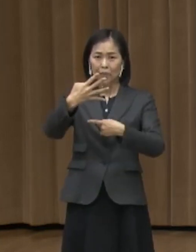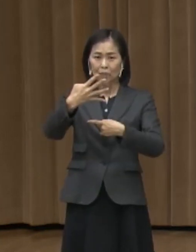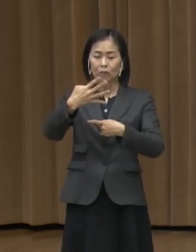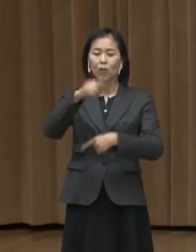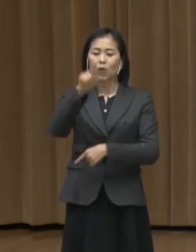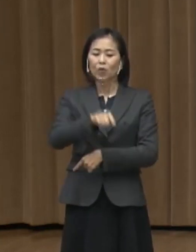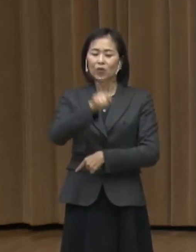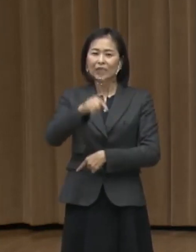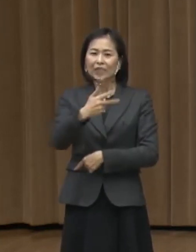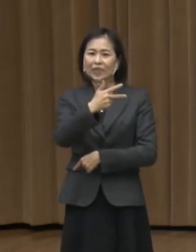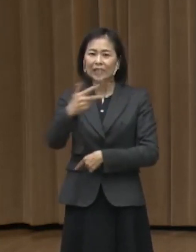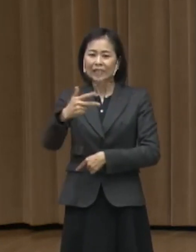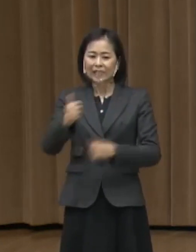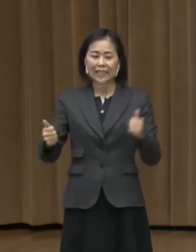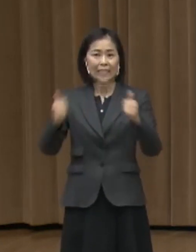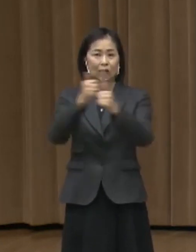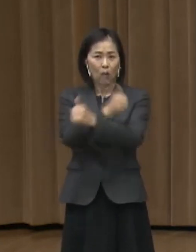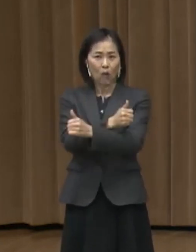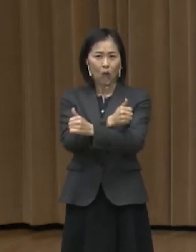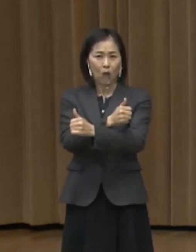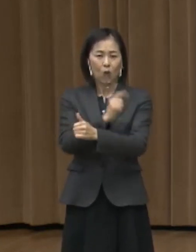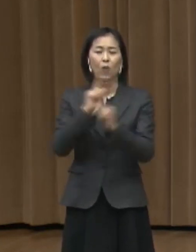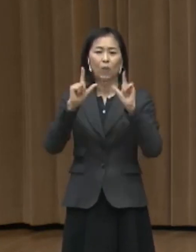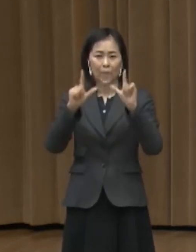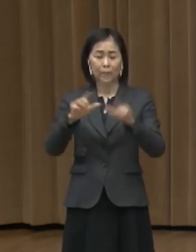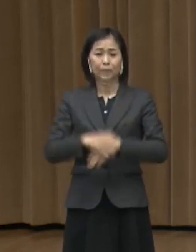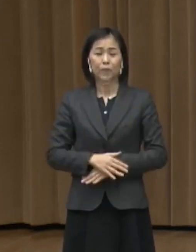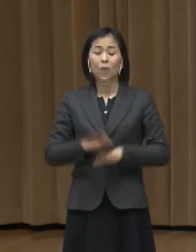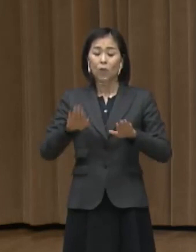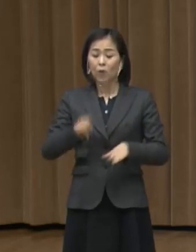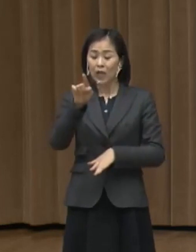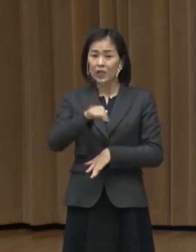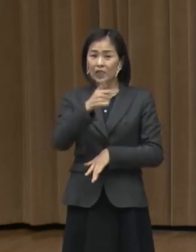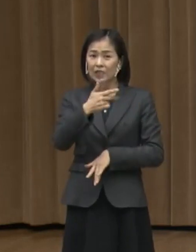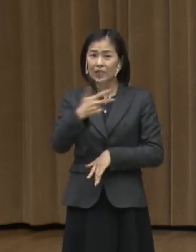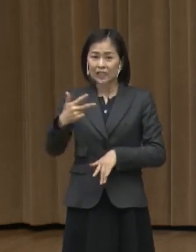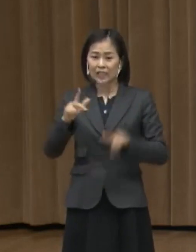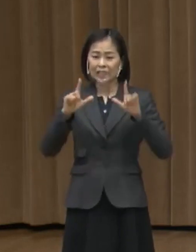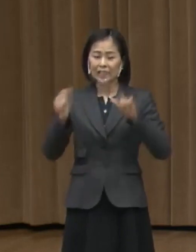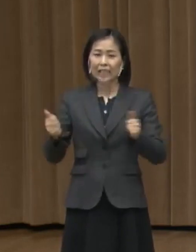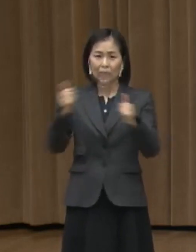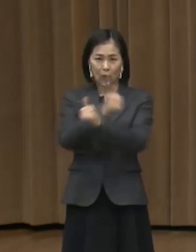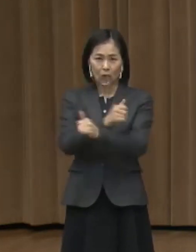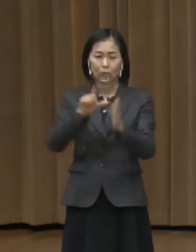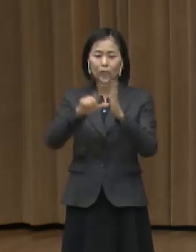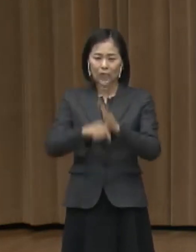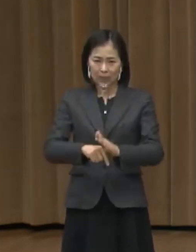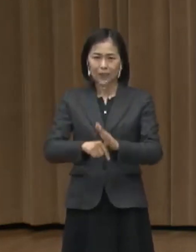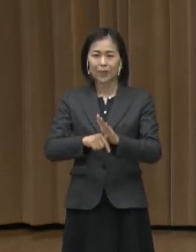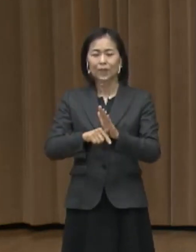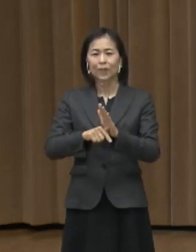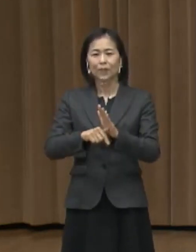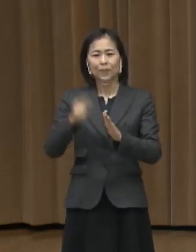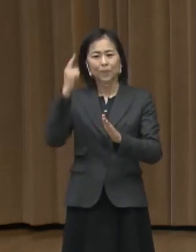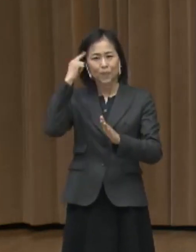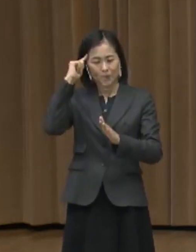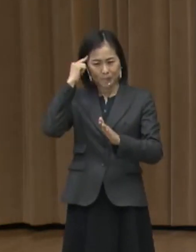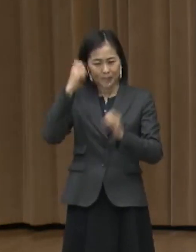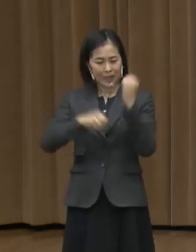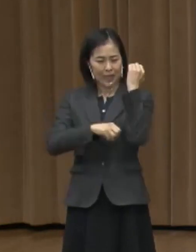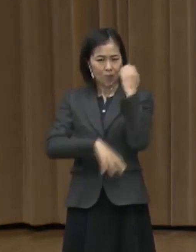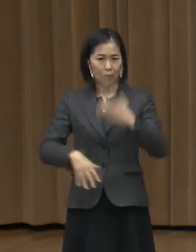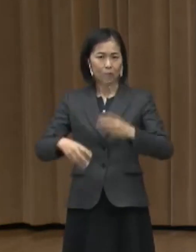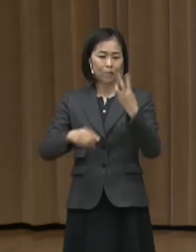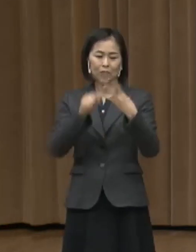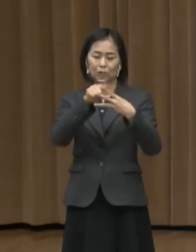異動についてであります。今回の人事異動を行う際しては、次の3つのことを基本とし